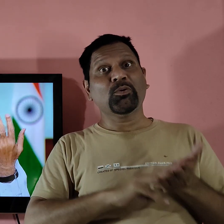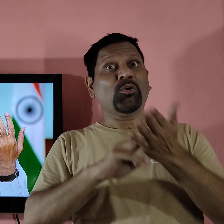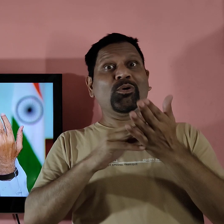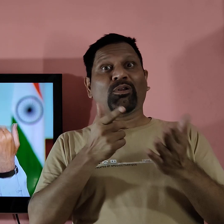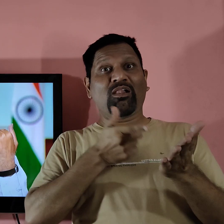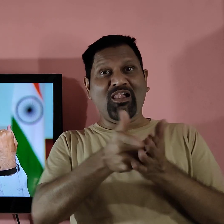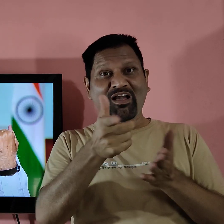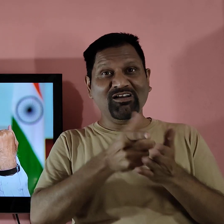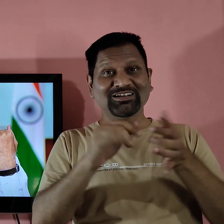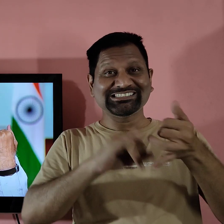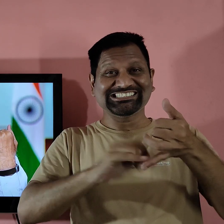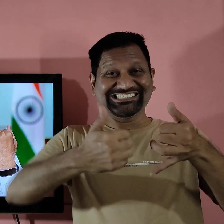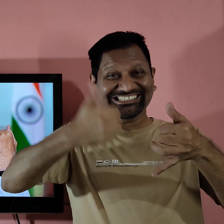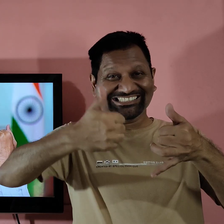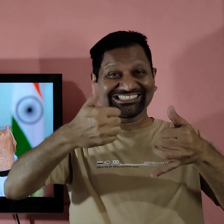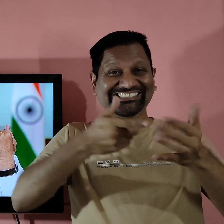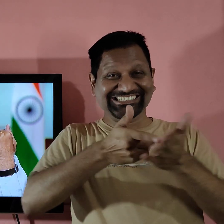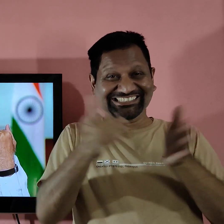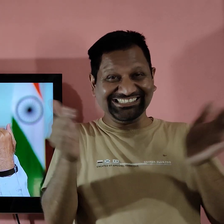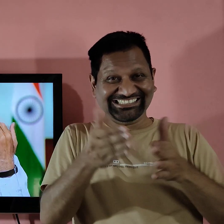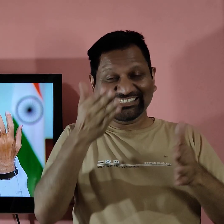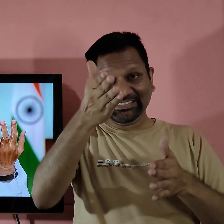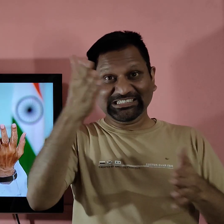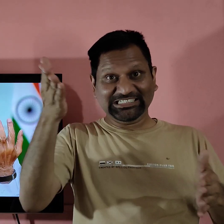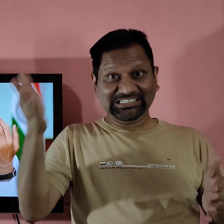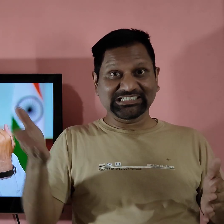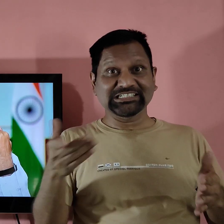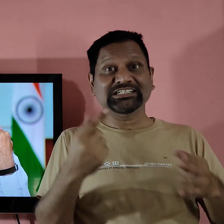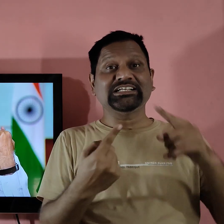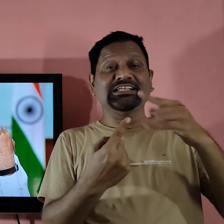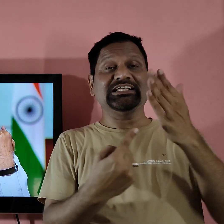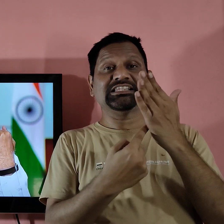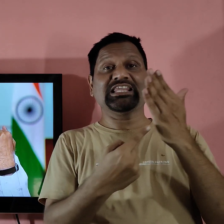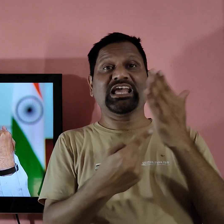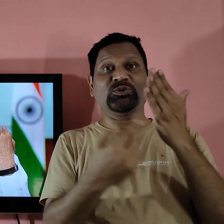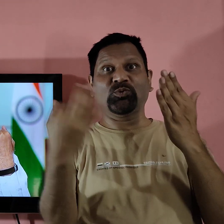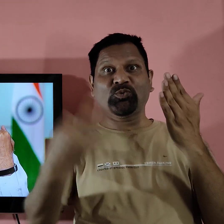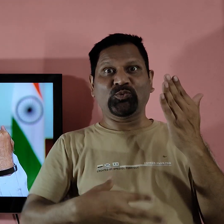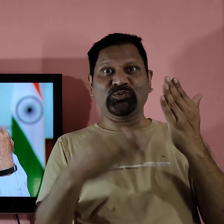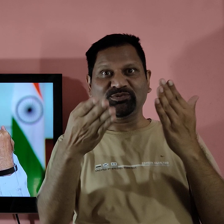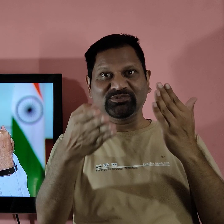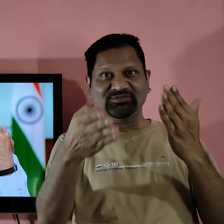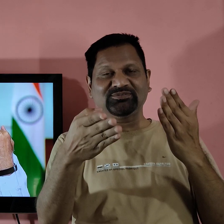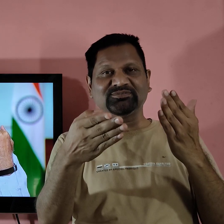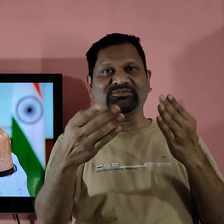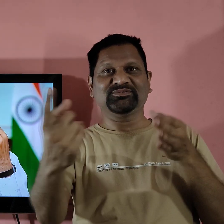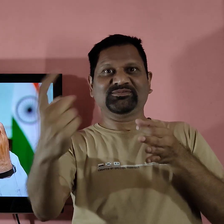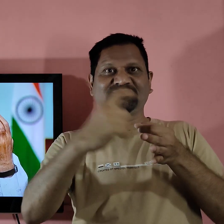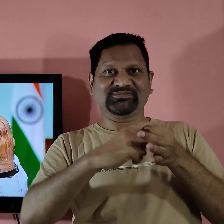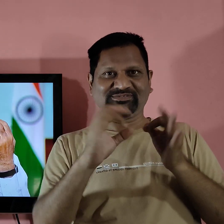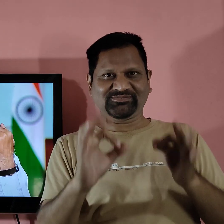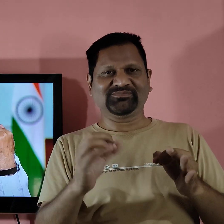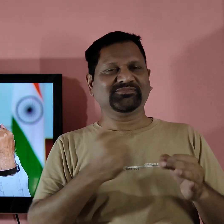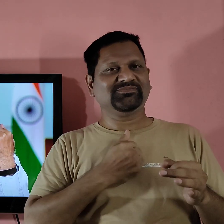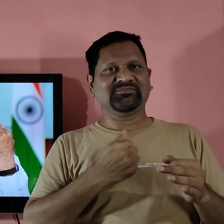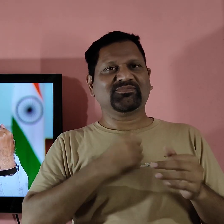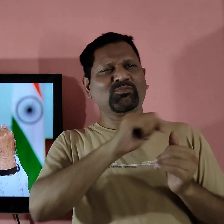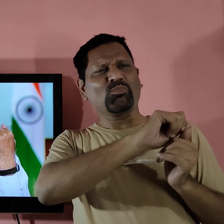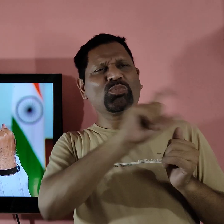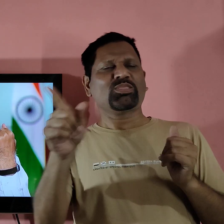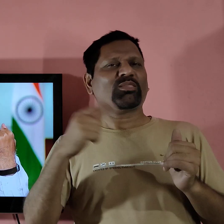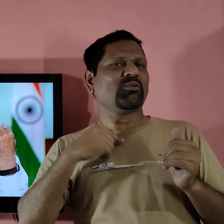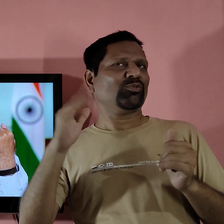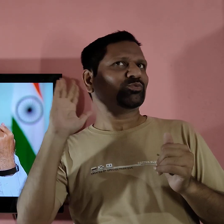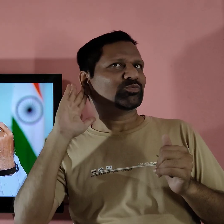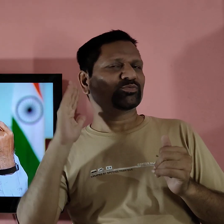पंच सरपंच मेरे सामने हैं, इस टेक्नोलॉजी के माध्यम से जुड़े हैं, भले ही मैं आप सबको सुन नहीं